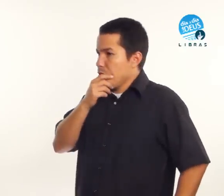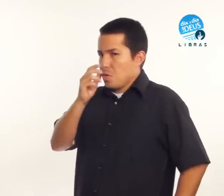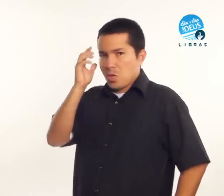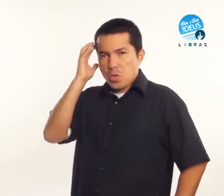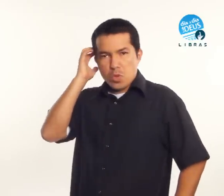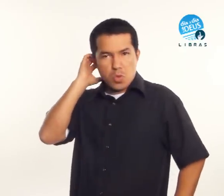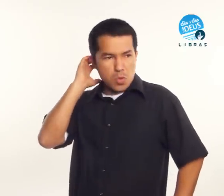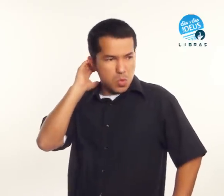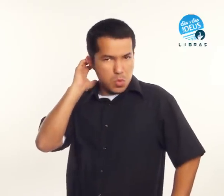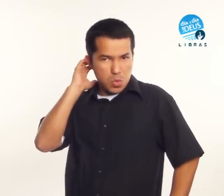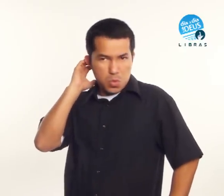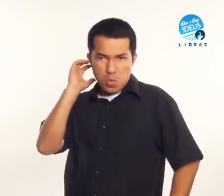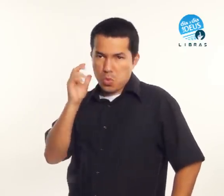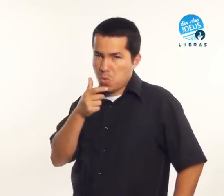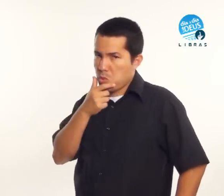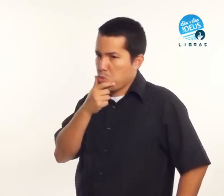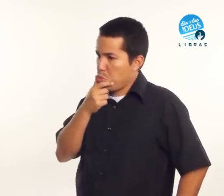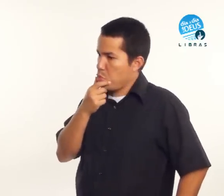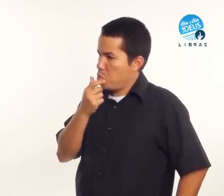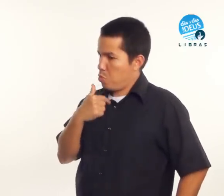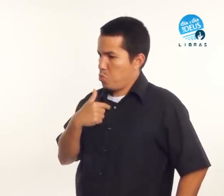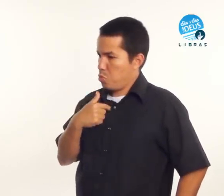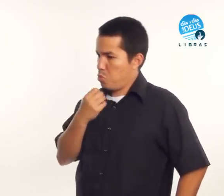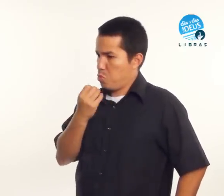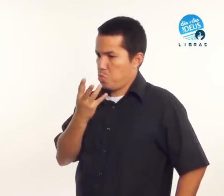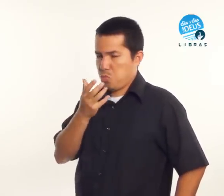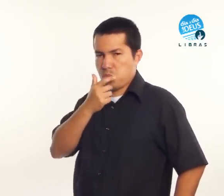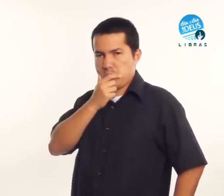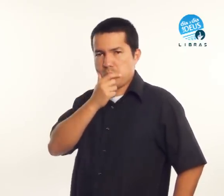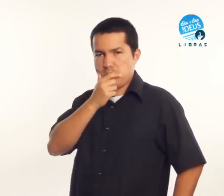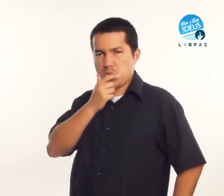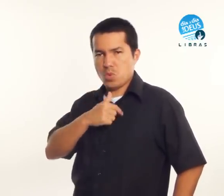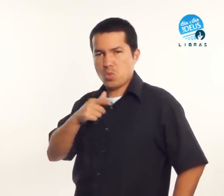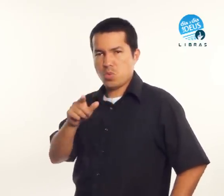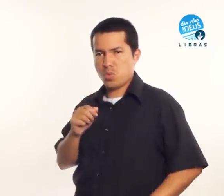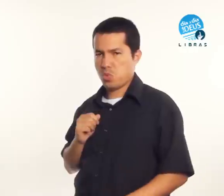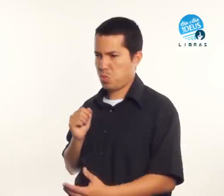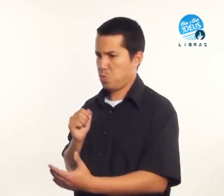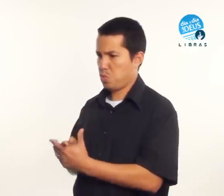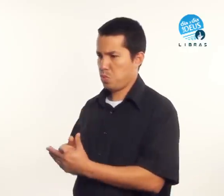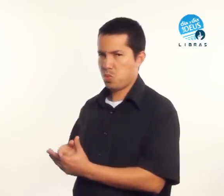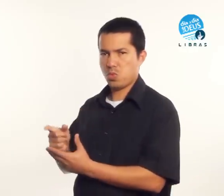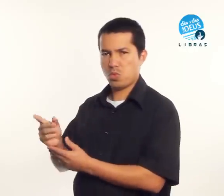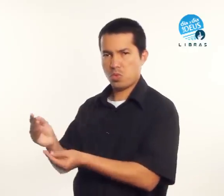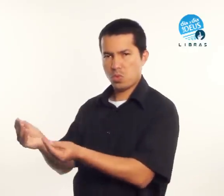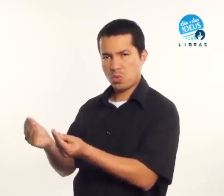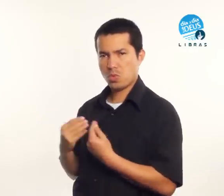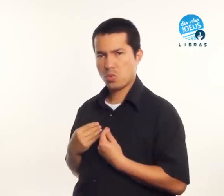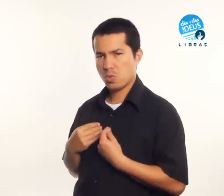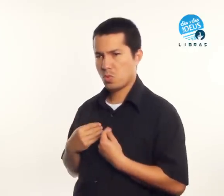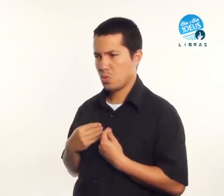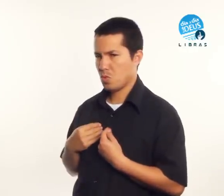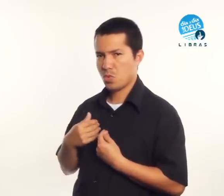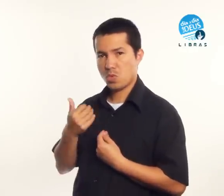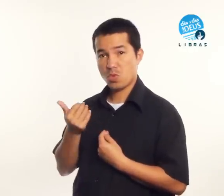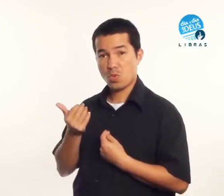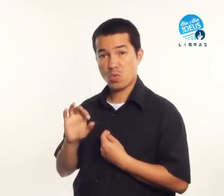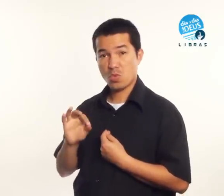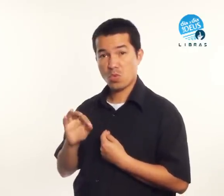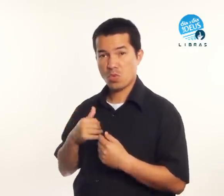pensa, como um cara muito bonzinho que você é, diz assim: eu vou comprar o bilhete sorteado por 10 e